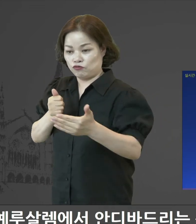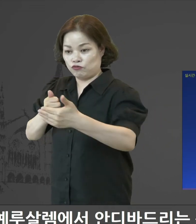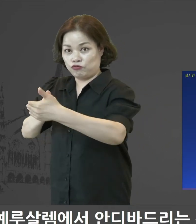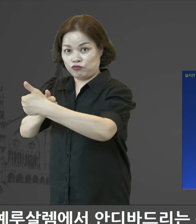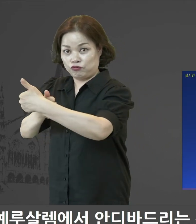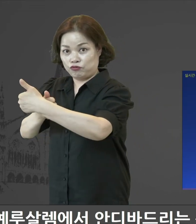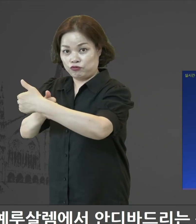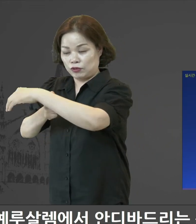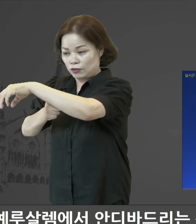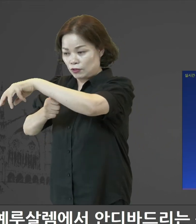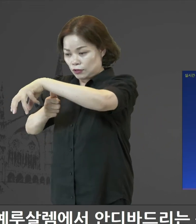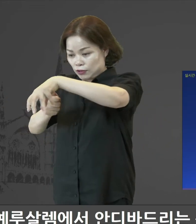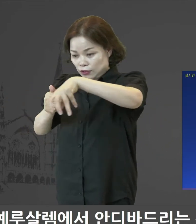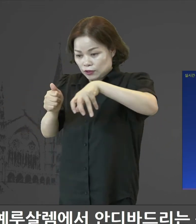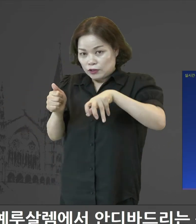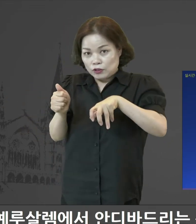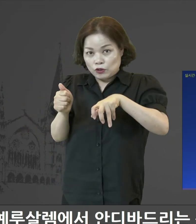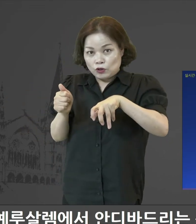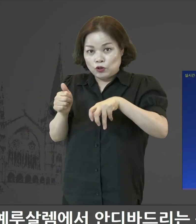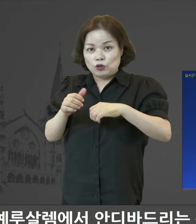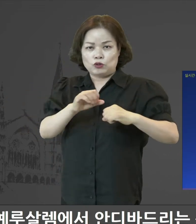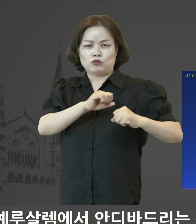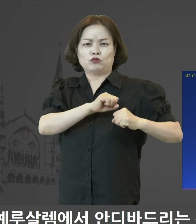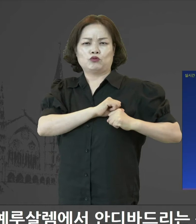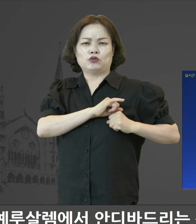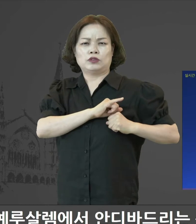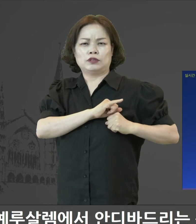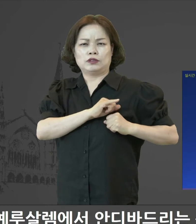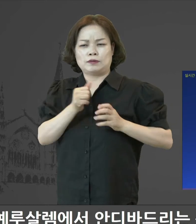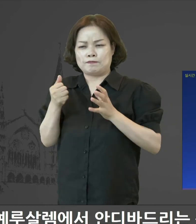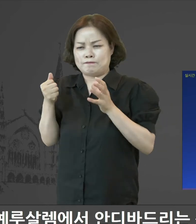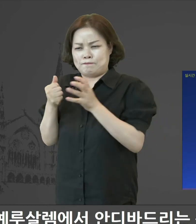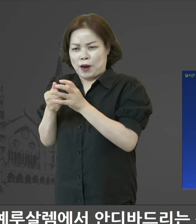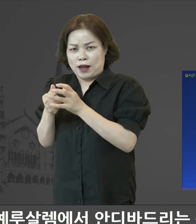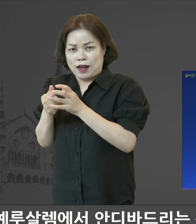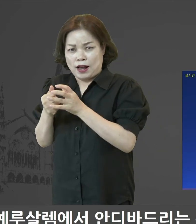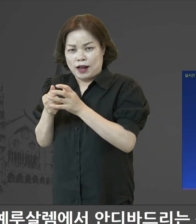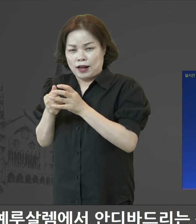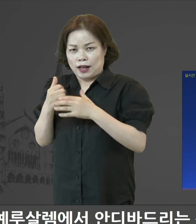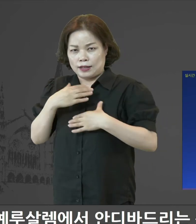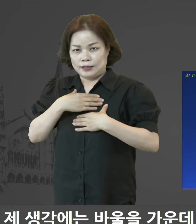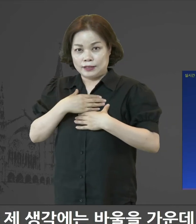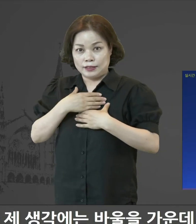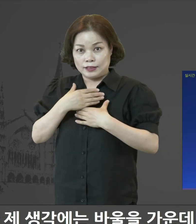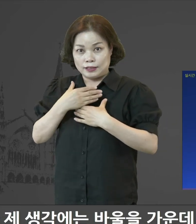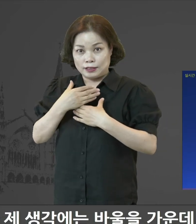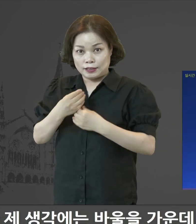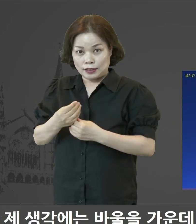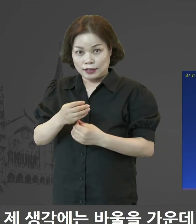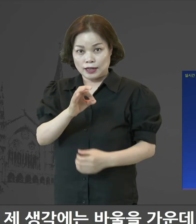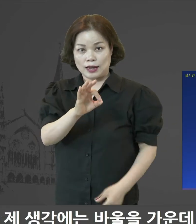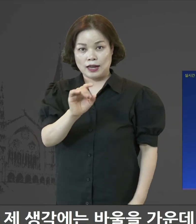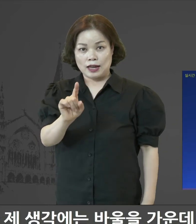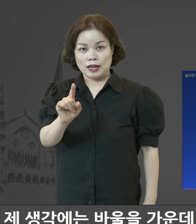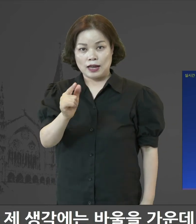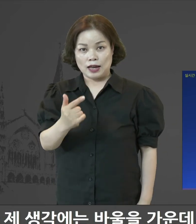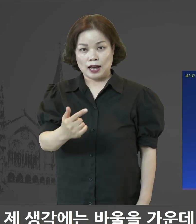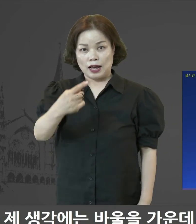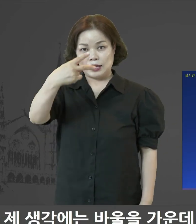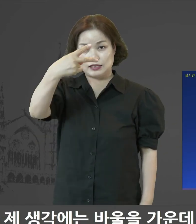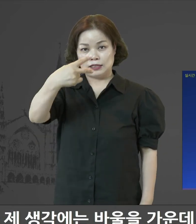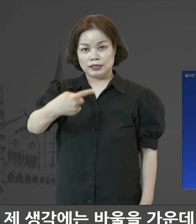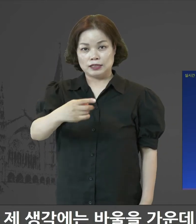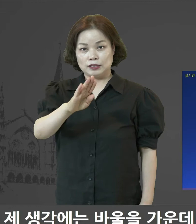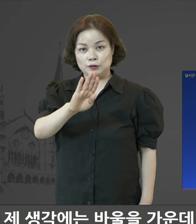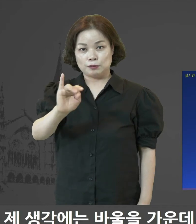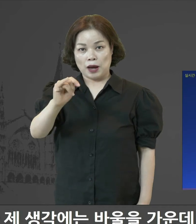그러니까 군인으로 밀집시켜서 바울을 안전하게 안디바드리까지 걸어서 이동시킨 것 같습니다.